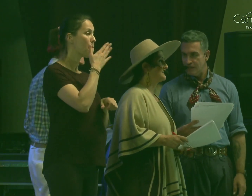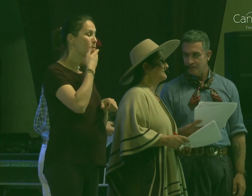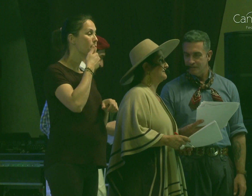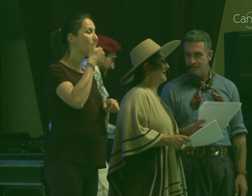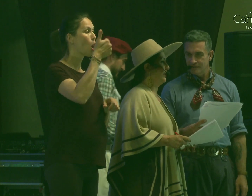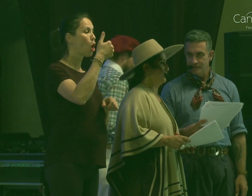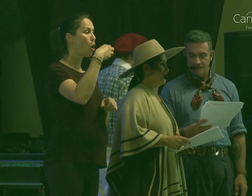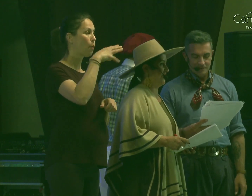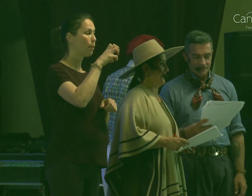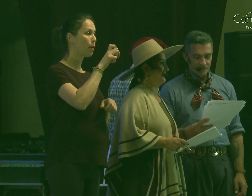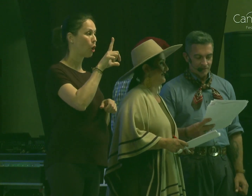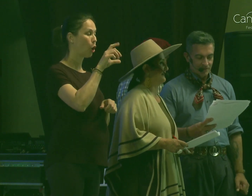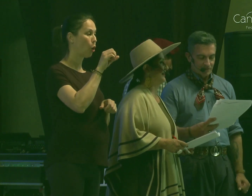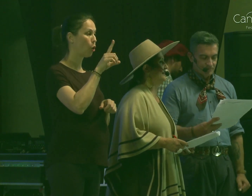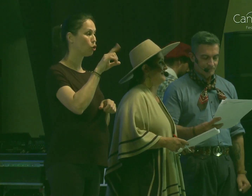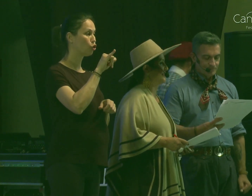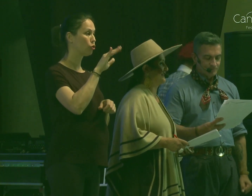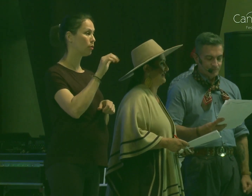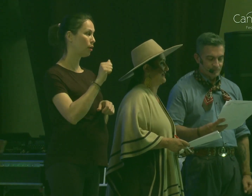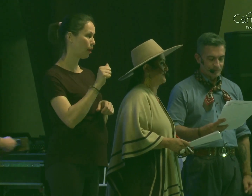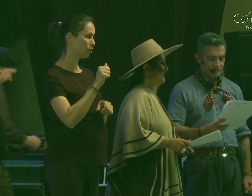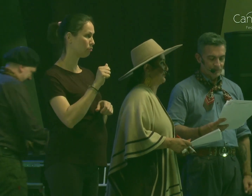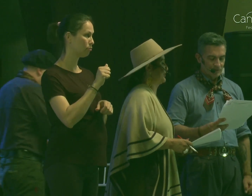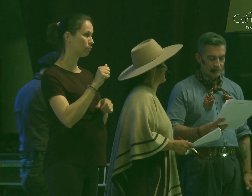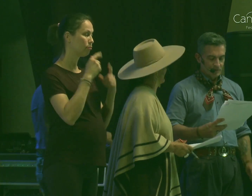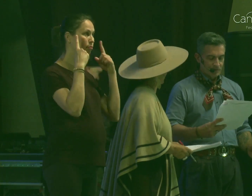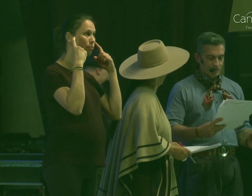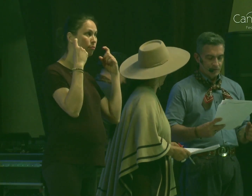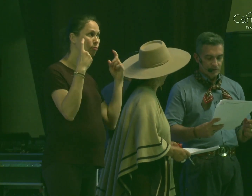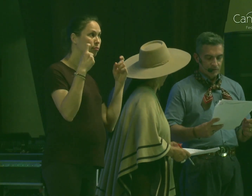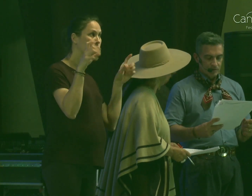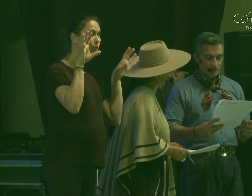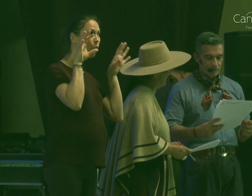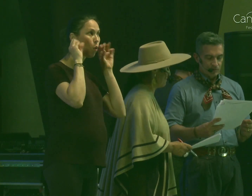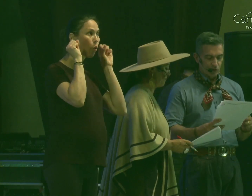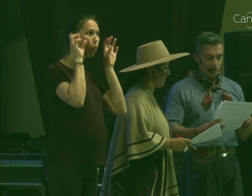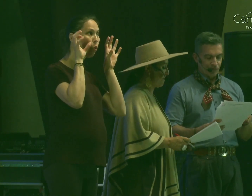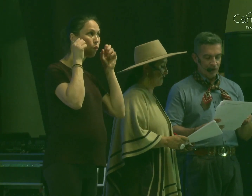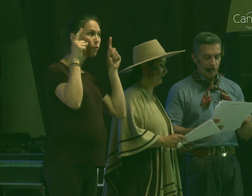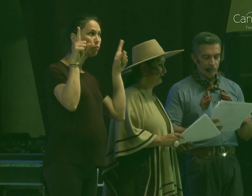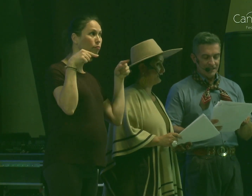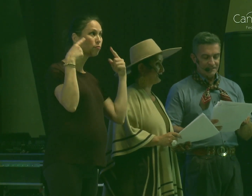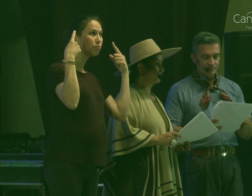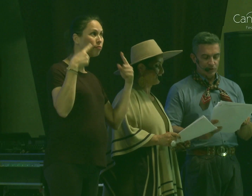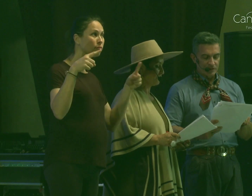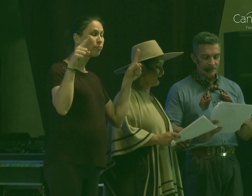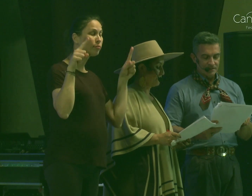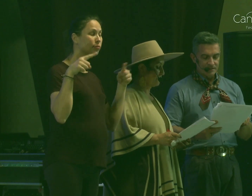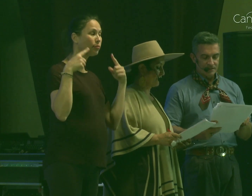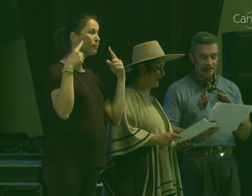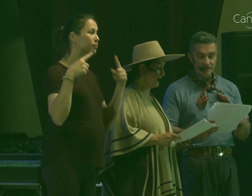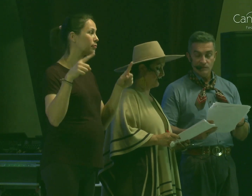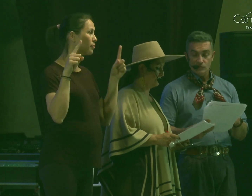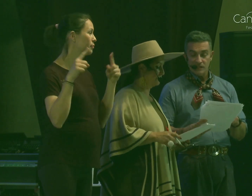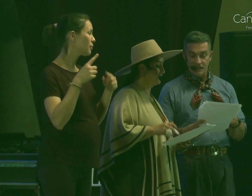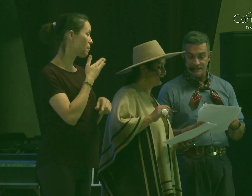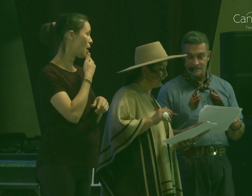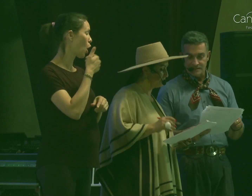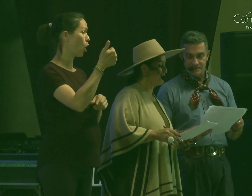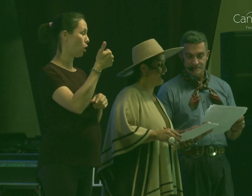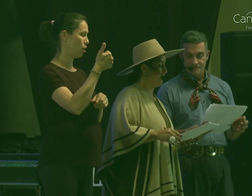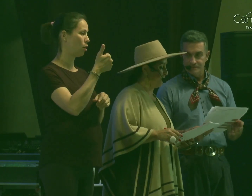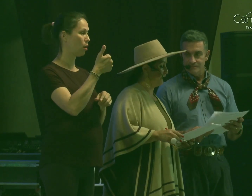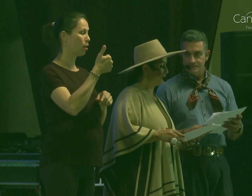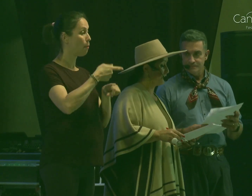melodia. Melodia, entre tantas lindas melodias que desfilaram por aqui. Troféu mais a importância de